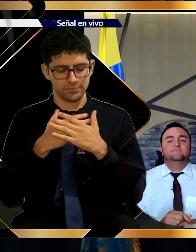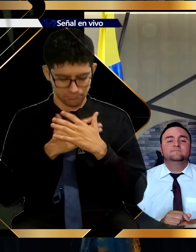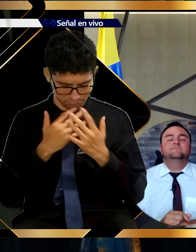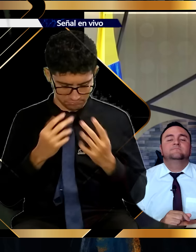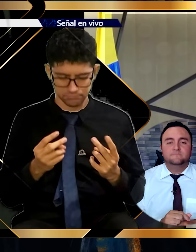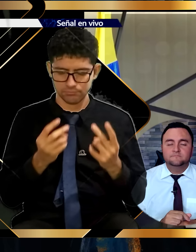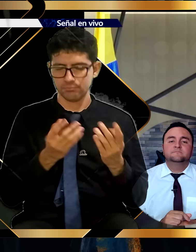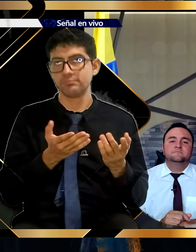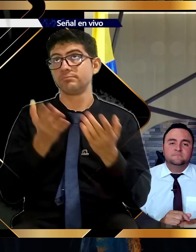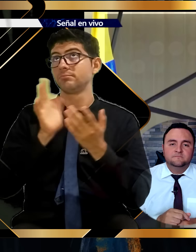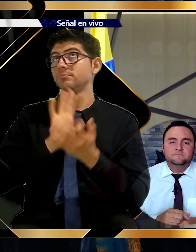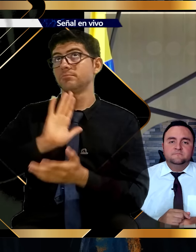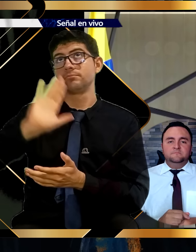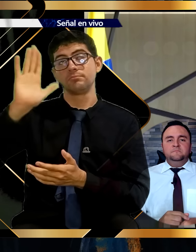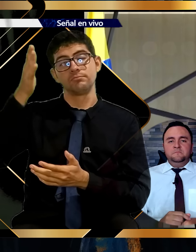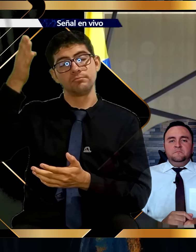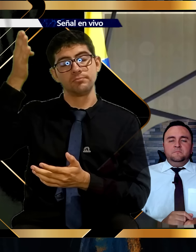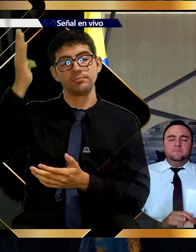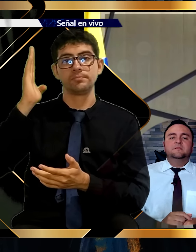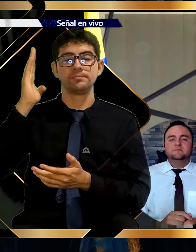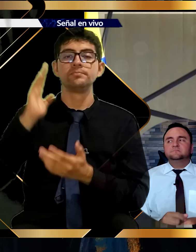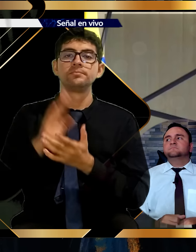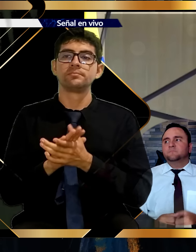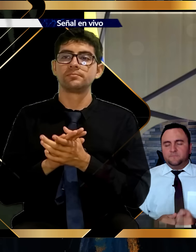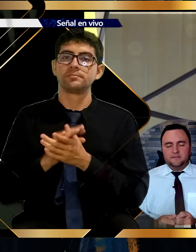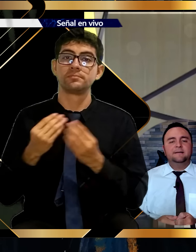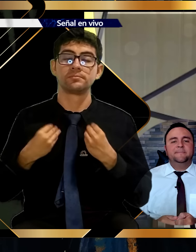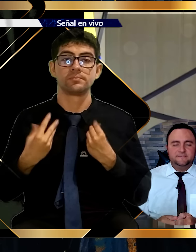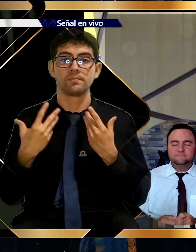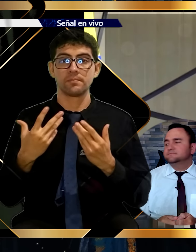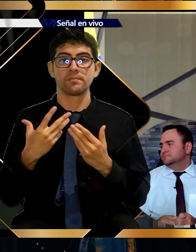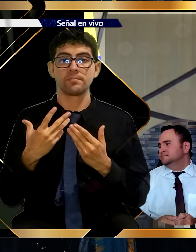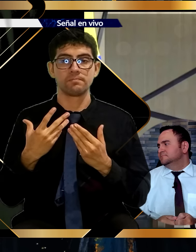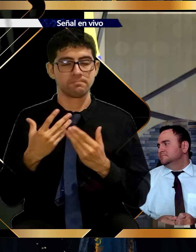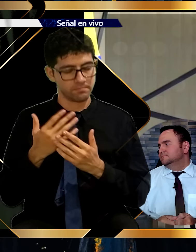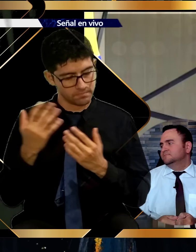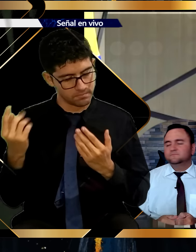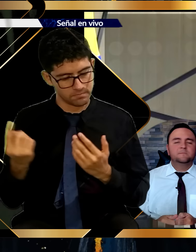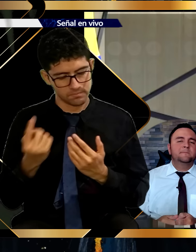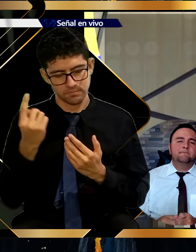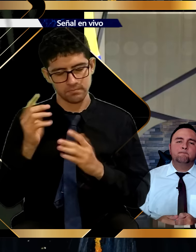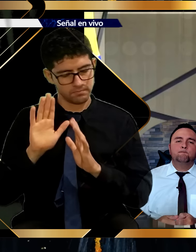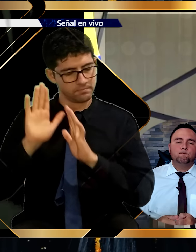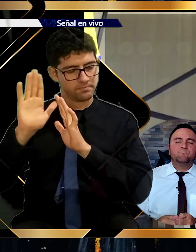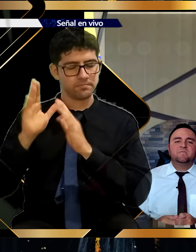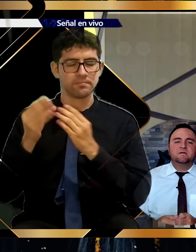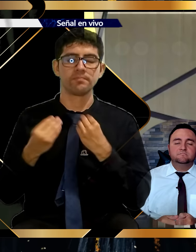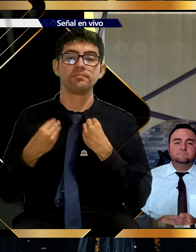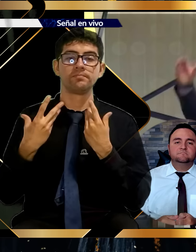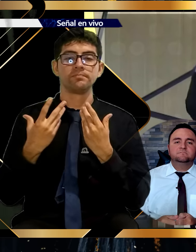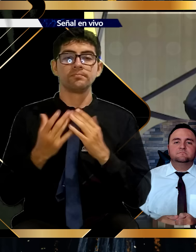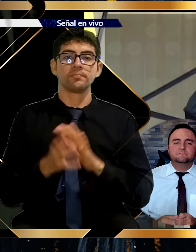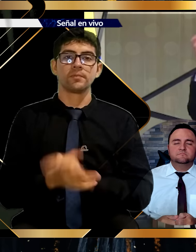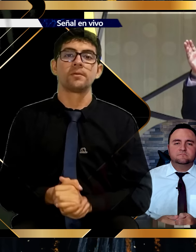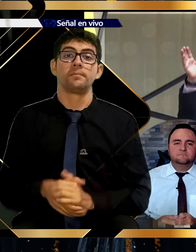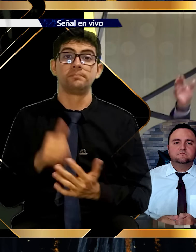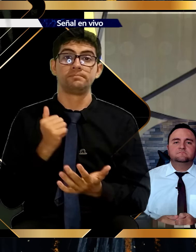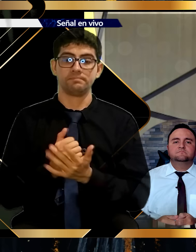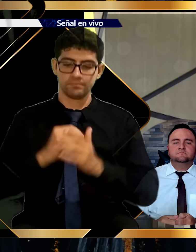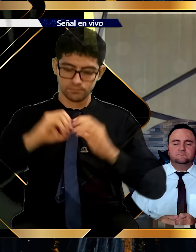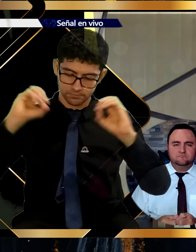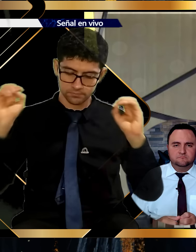la vida que tenemos es de Dios. Y si vivimos, para Él vivimos. Y si morimos, para Él morimos. Diga gloria a